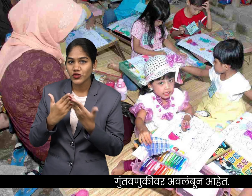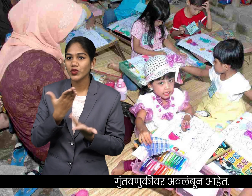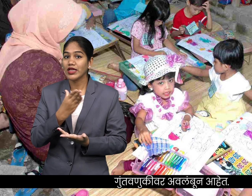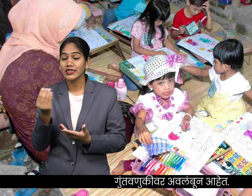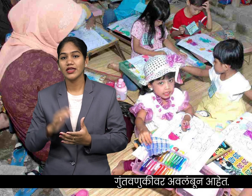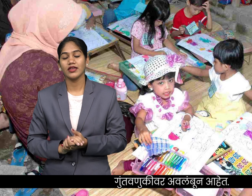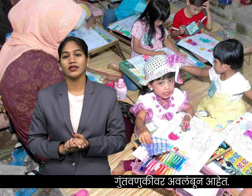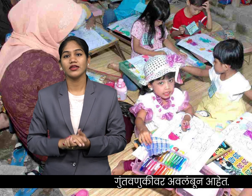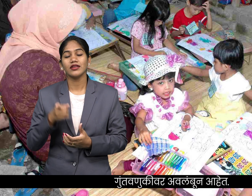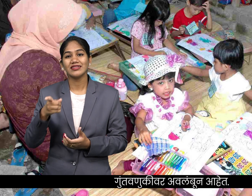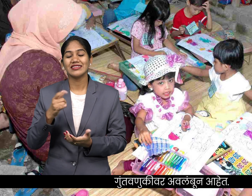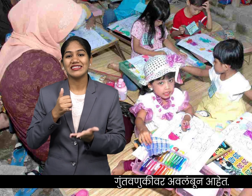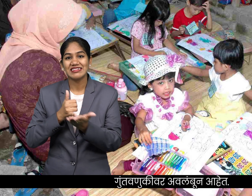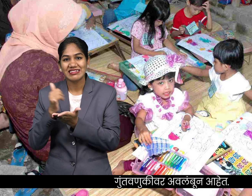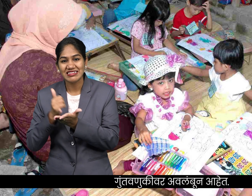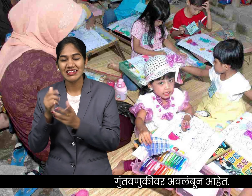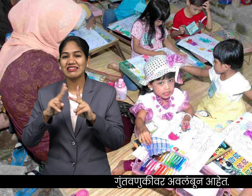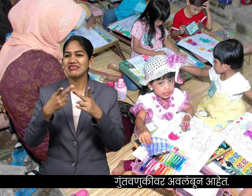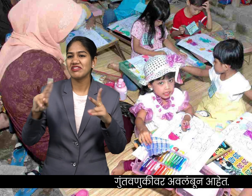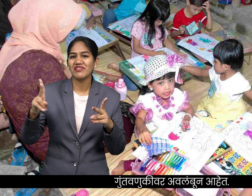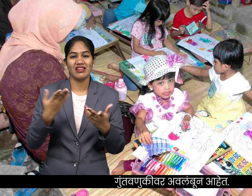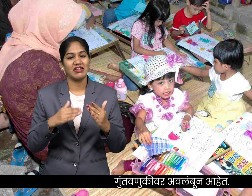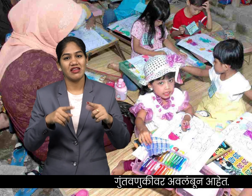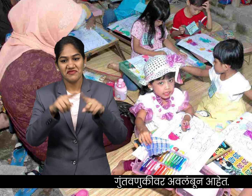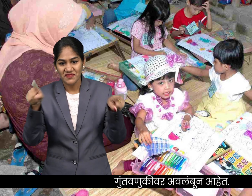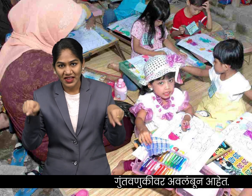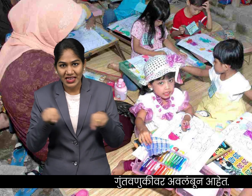गुंतवणुकीवर अवलंबून आहे.